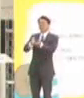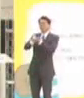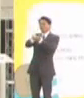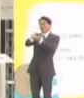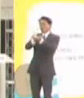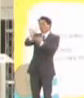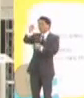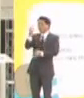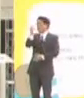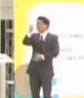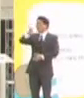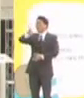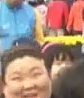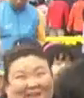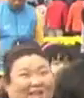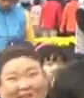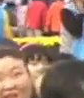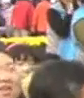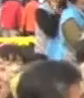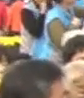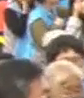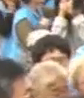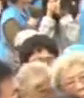화성전문노양원 김익희 원장님 참석하셨습니다.